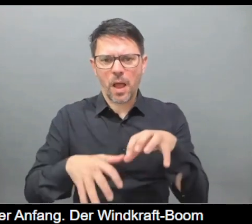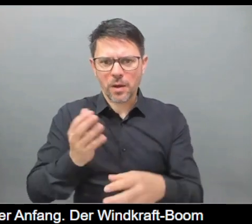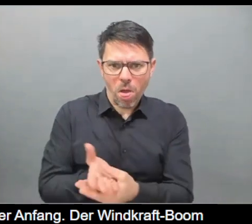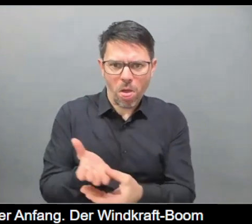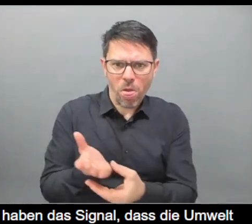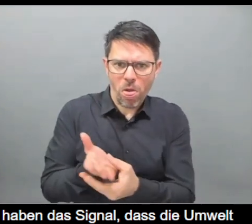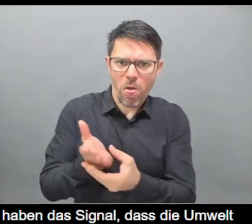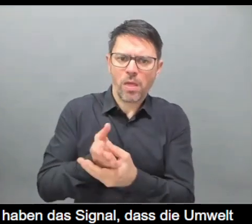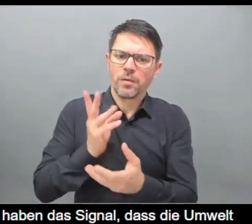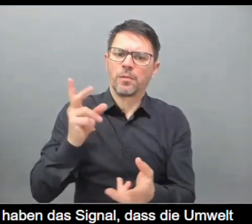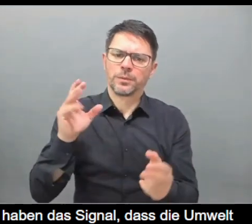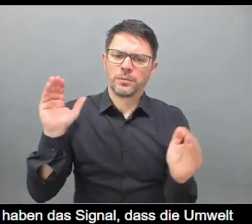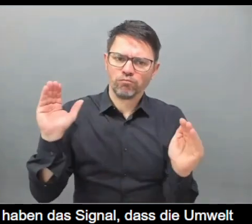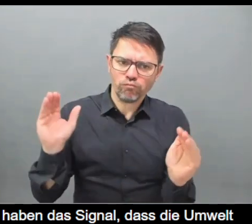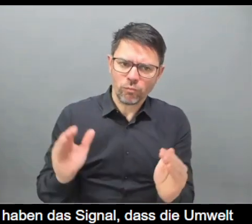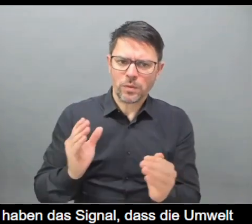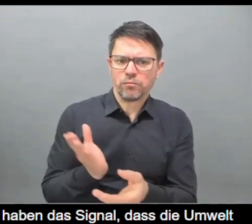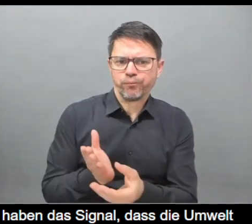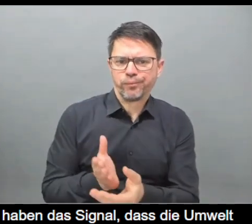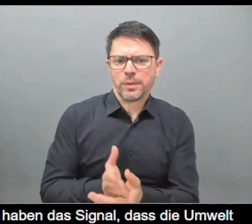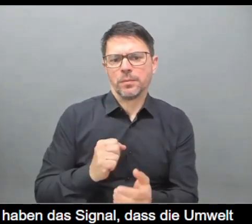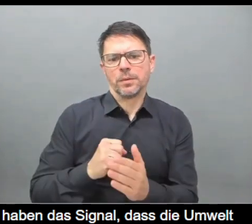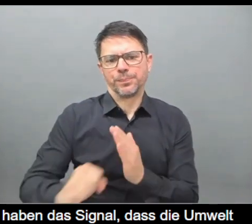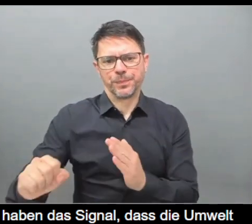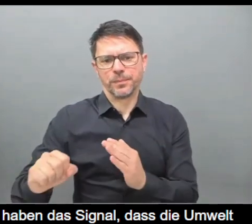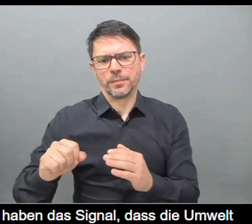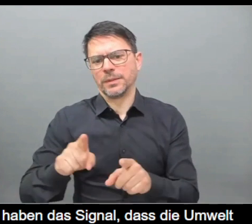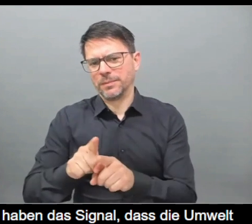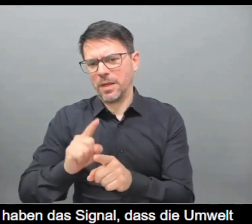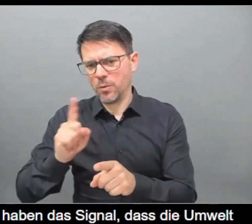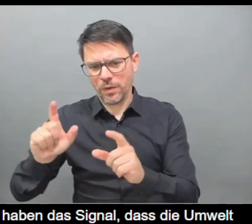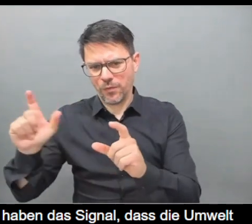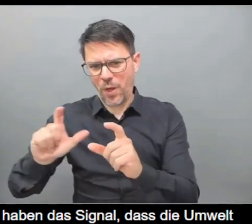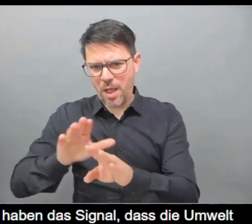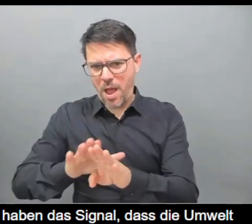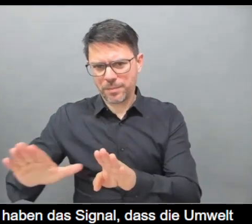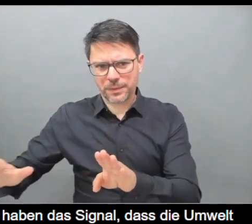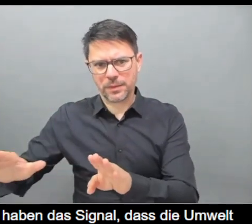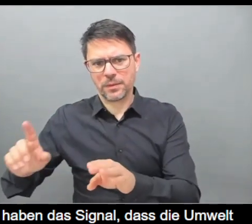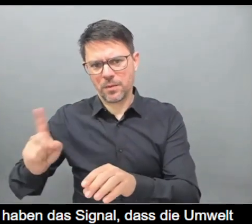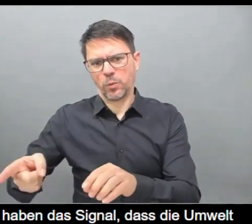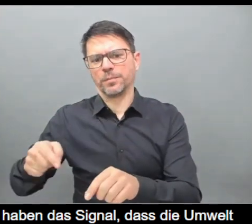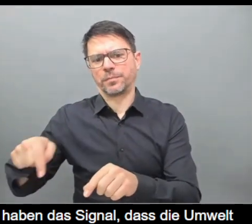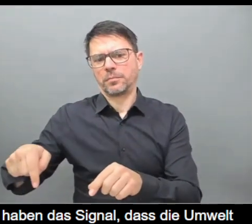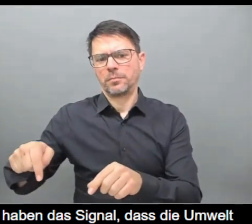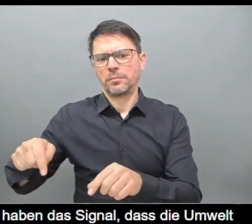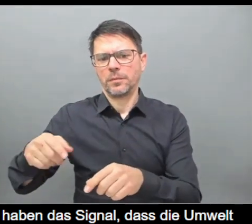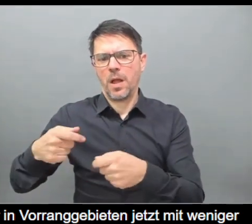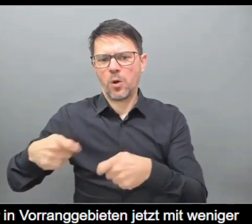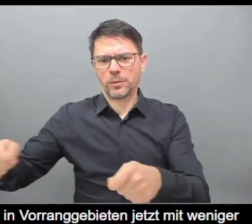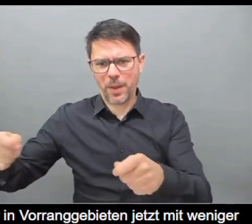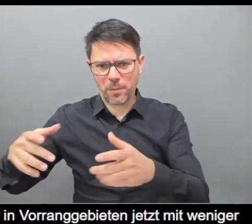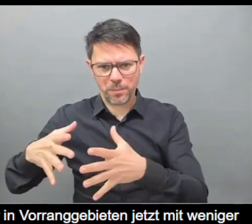Netzengpässe. Das heißt, immer mehr Netze im Verteilnetz- und Übertragungsnetzbereich sind voll.